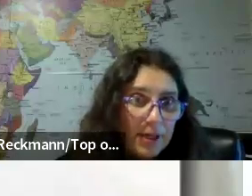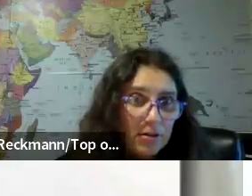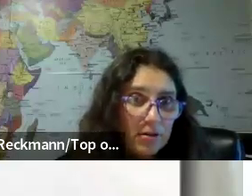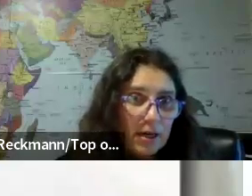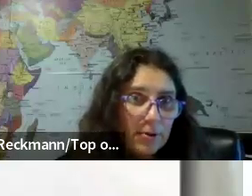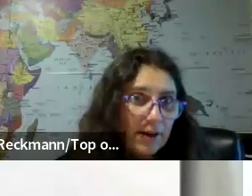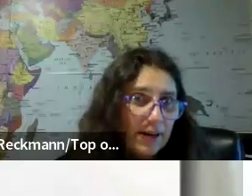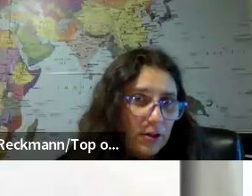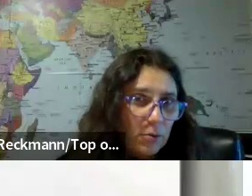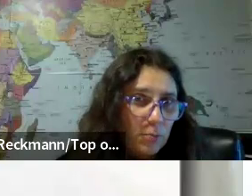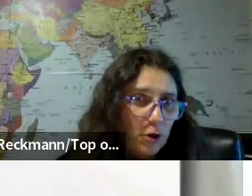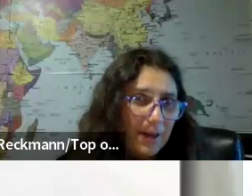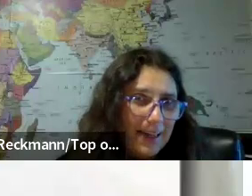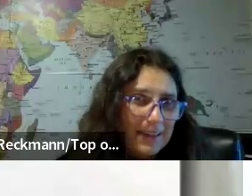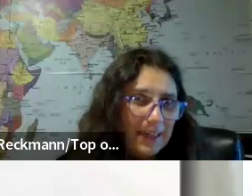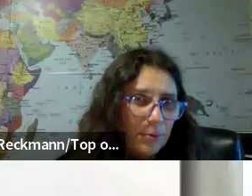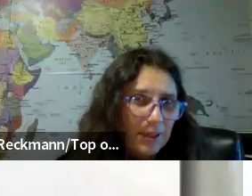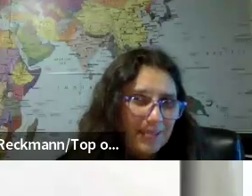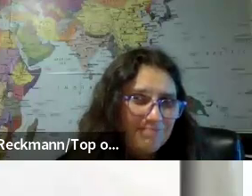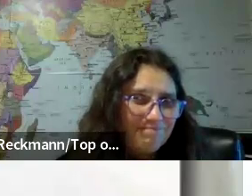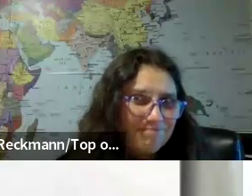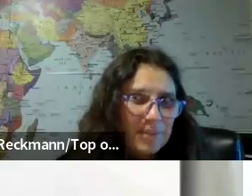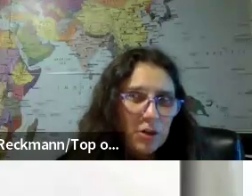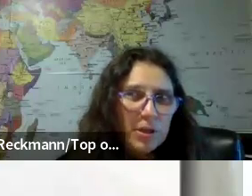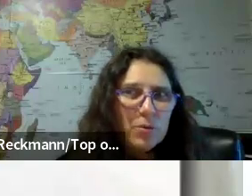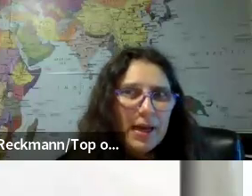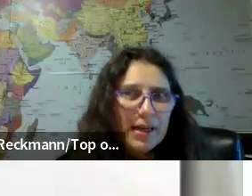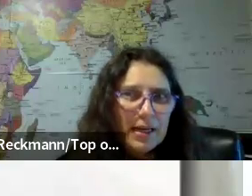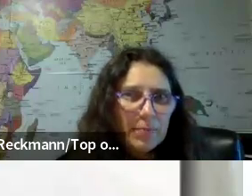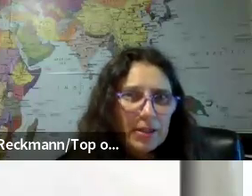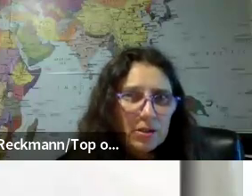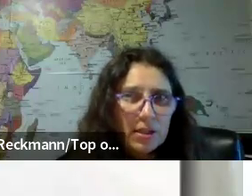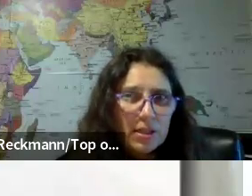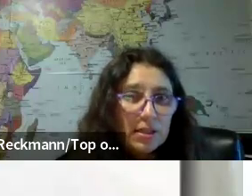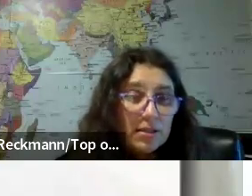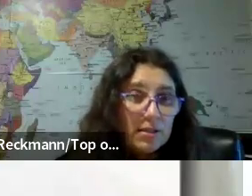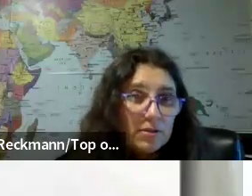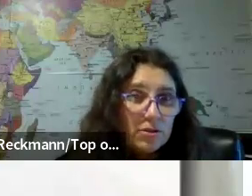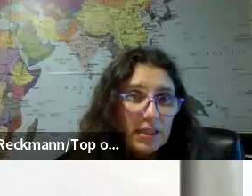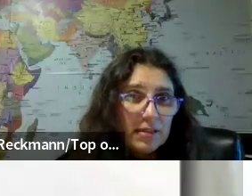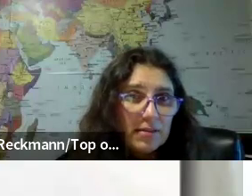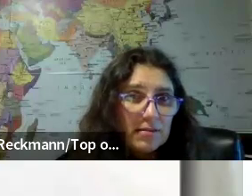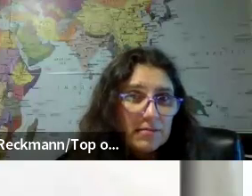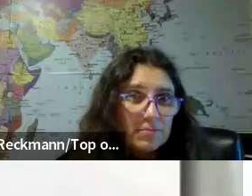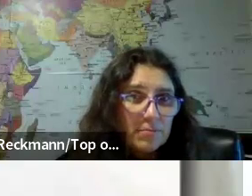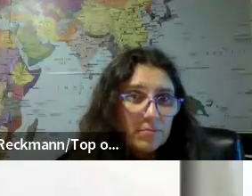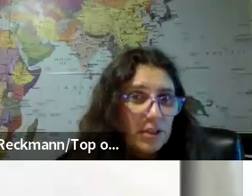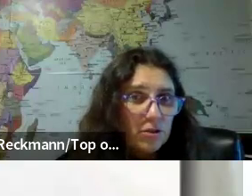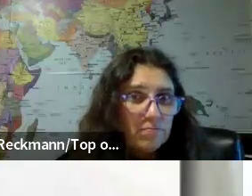idea, pero a lo mejor haré correr un poco más atrás porque tengo mis dudas aquí al respecto. Entonces,